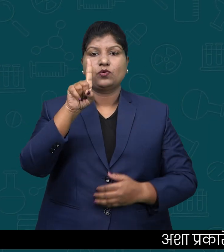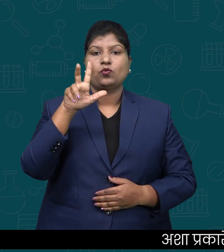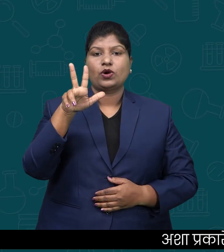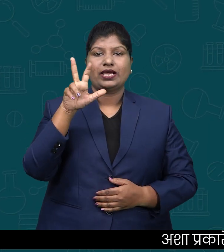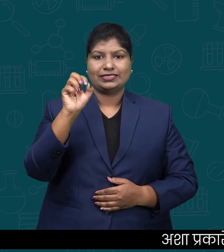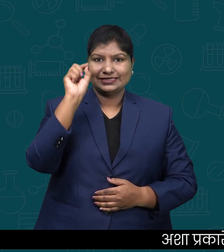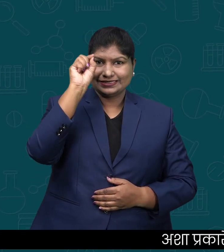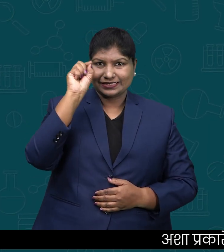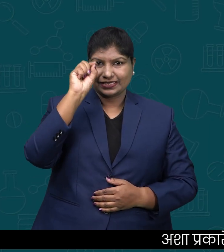असेल.